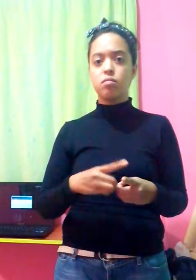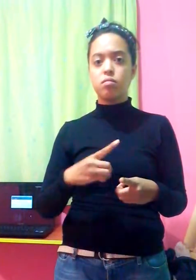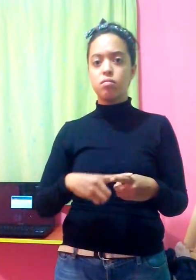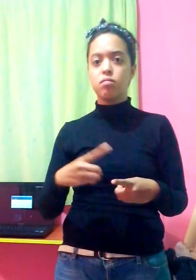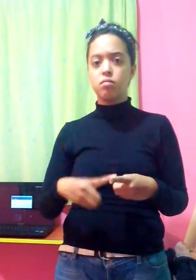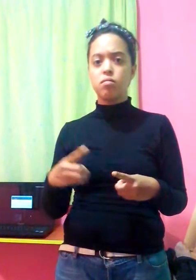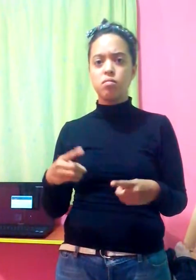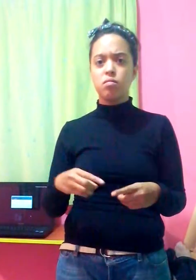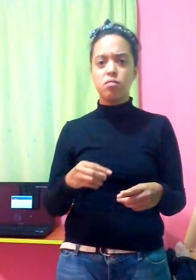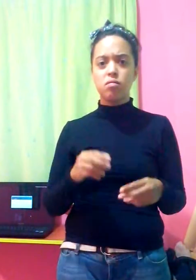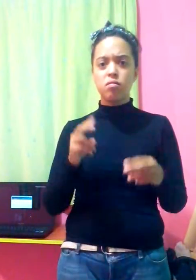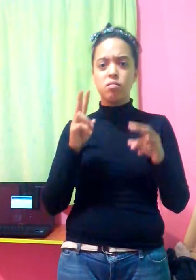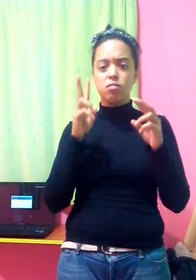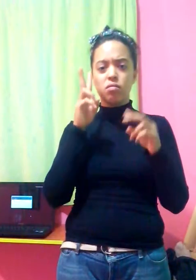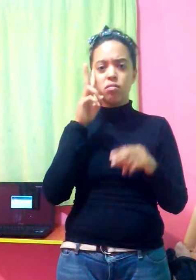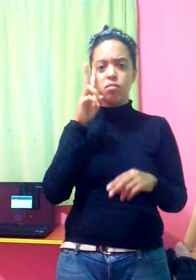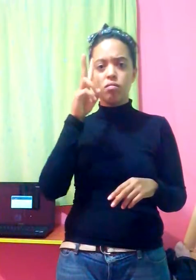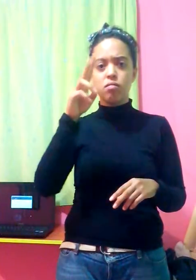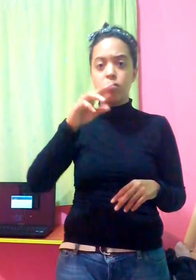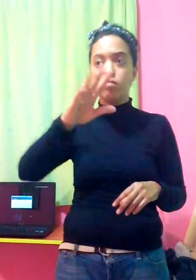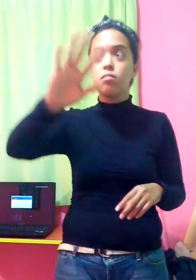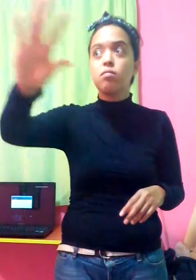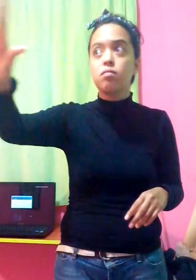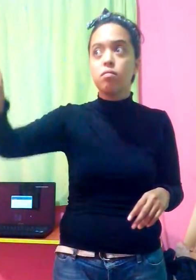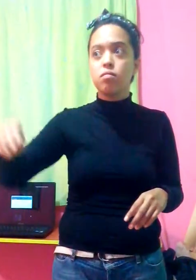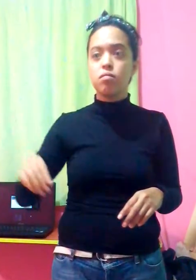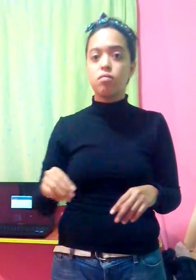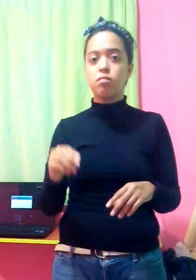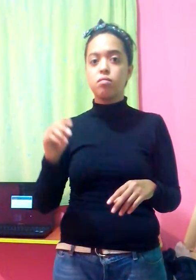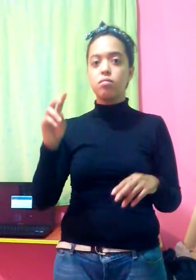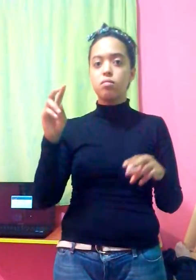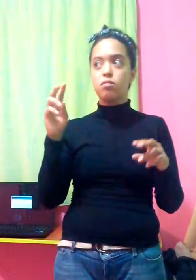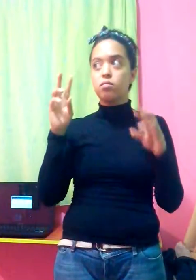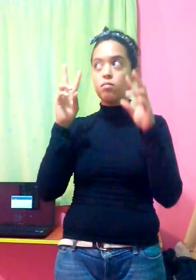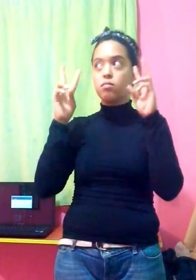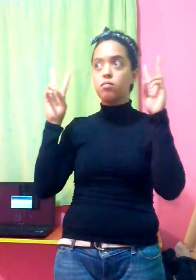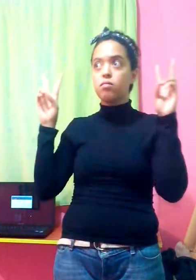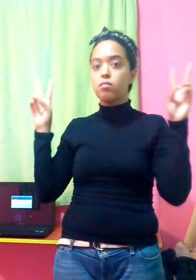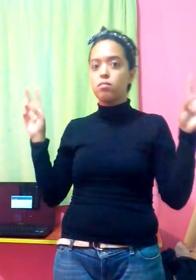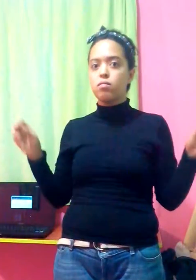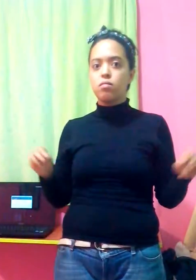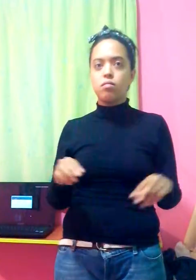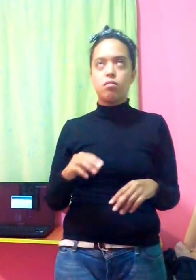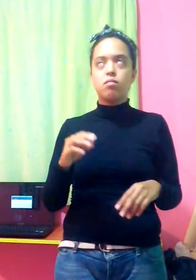¿hasta dónde alcanzo a ver? Una camioneta roja que se está estacionando allá atrás del teatro, ella ve hasta el